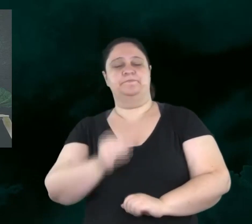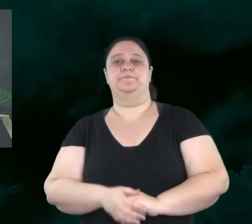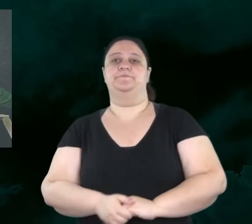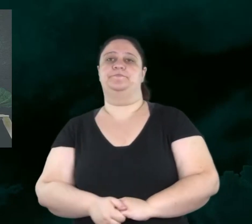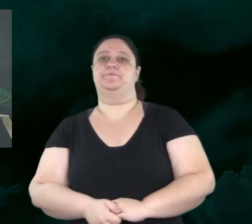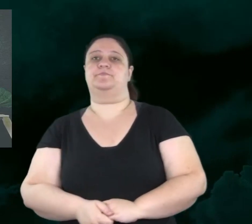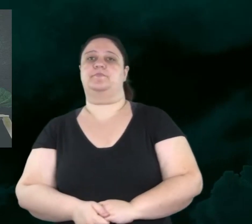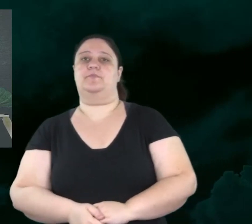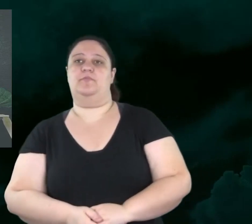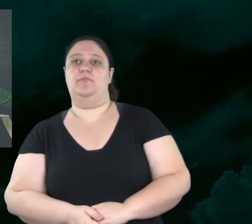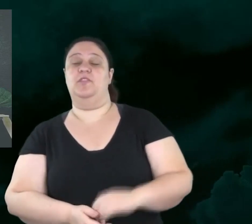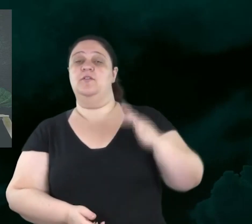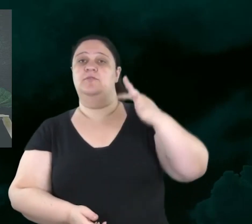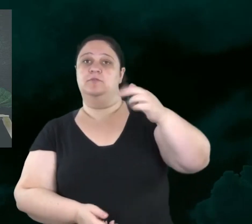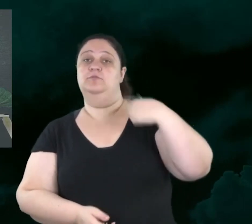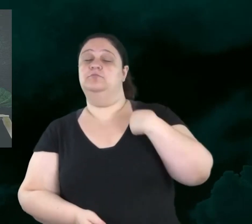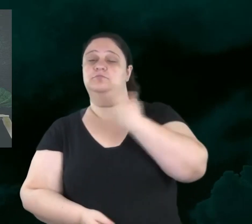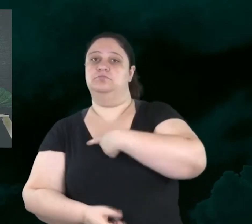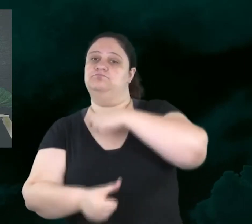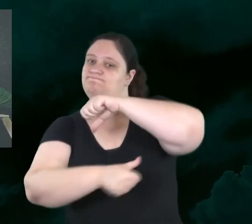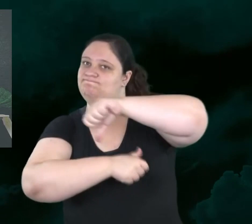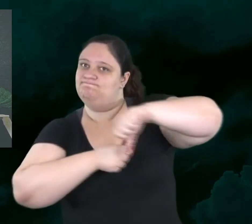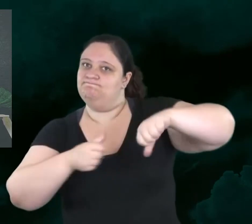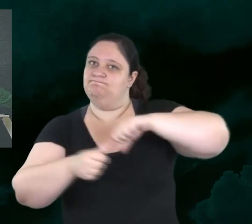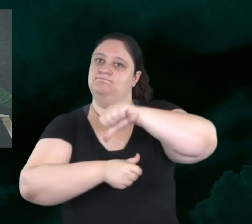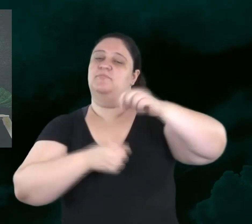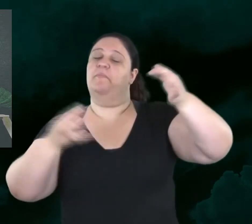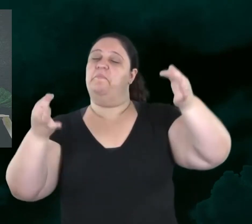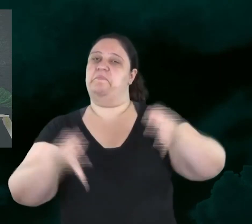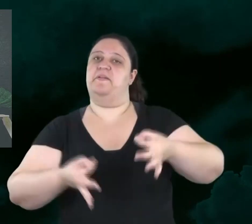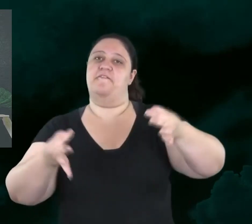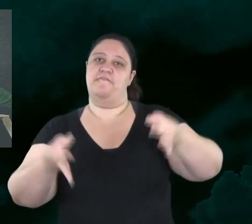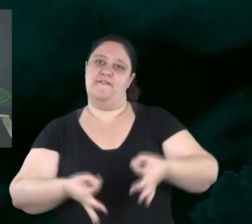perfeição, da maturidade, e Deus no final vai